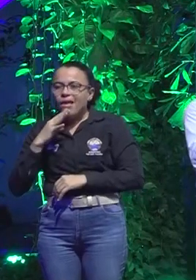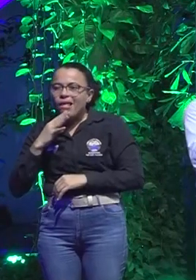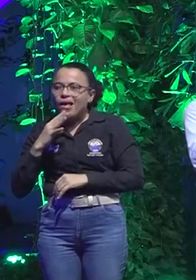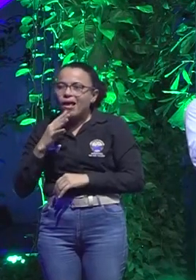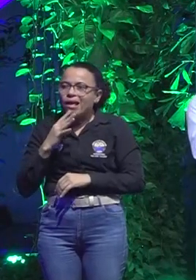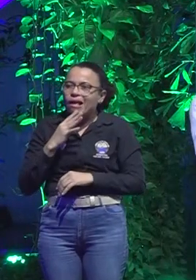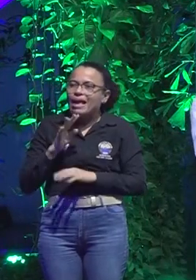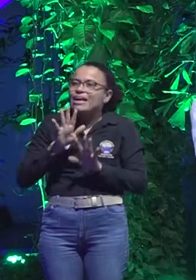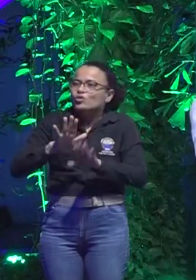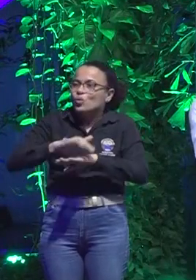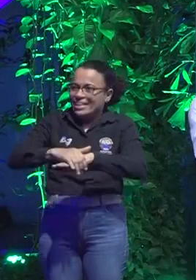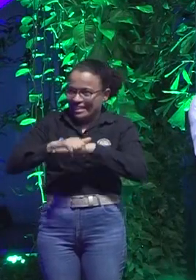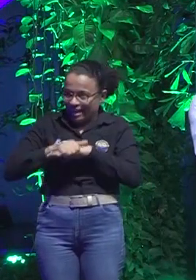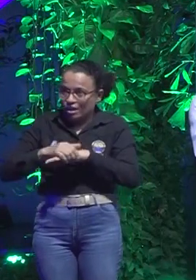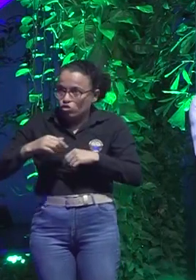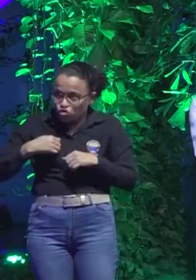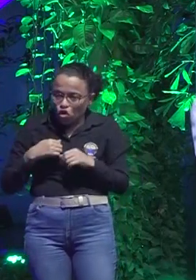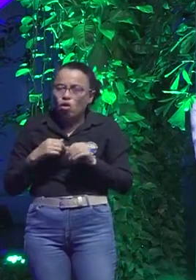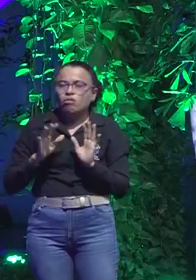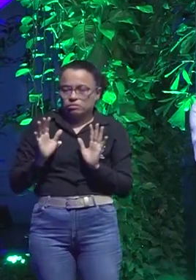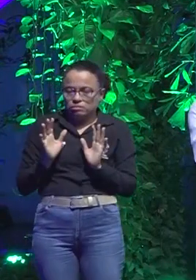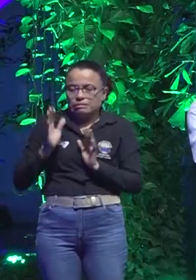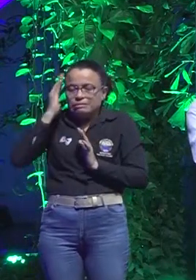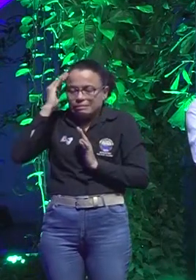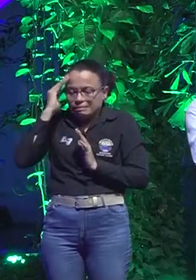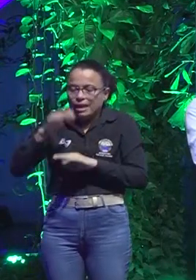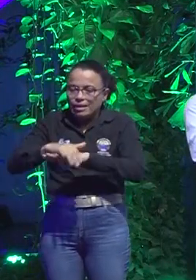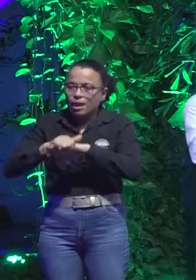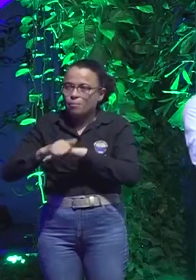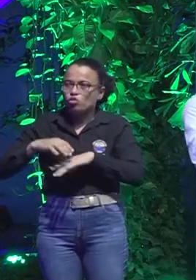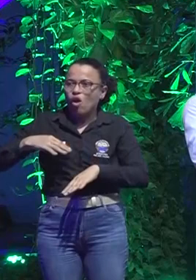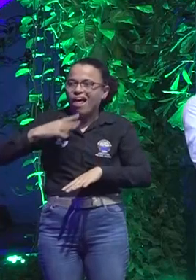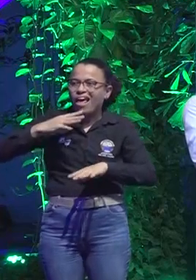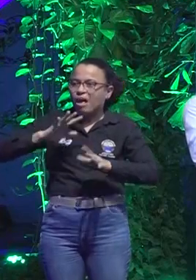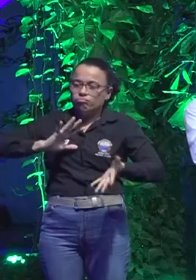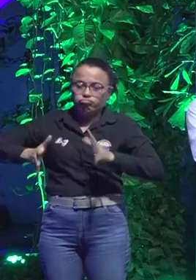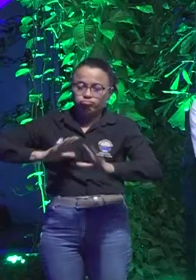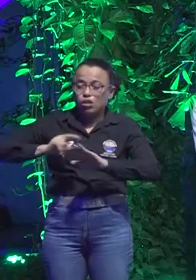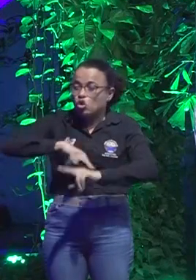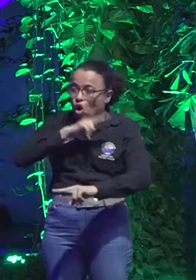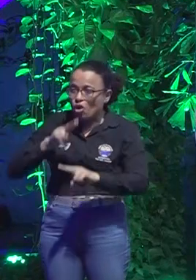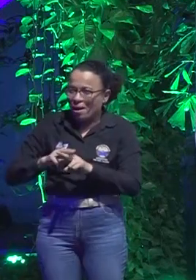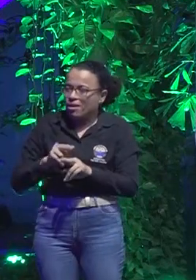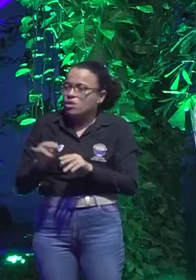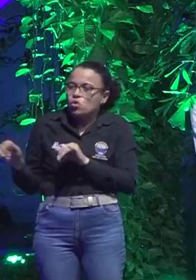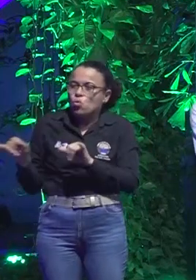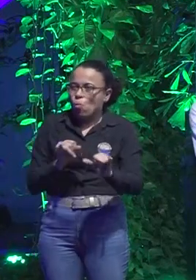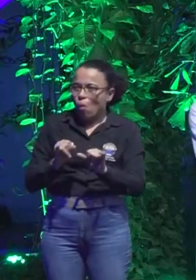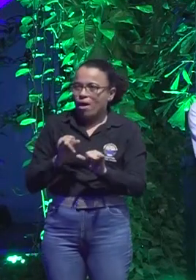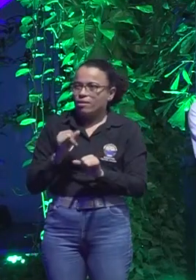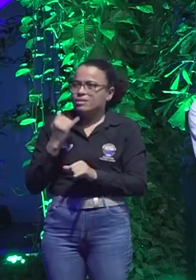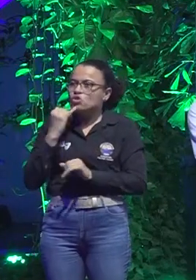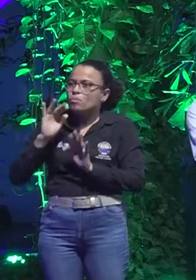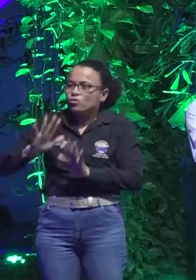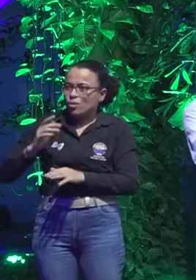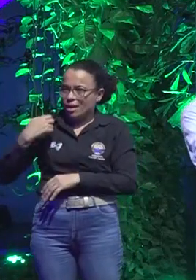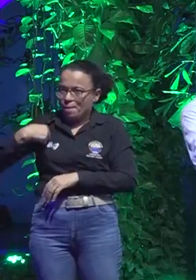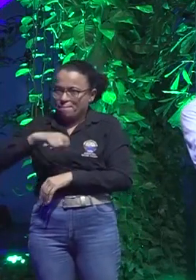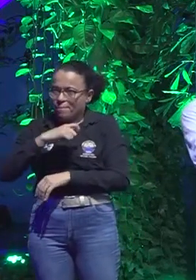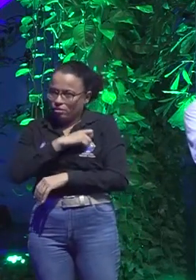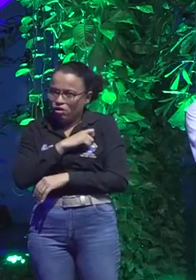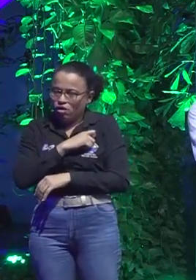español. Es mi sueño tratar de ser capaz de hacerlo, pero tengo que hacerlo porque si quiero que los estudiantes se atrevan a